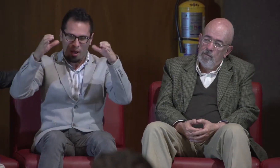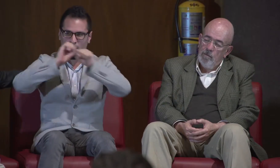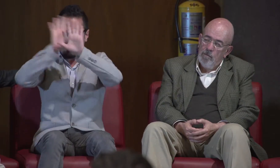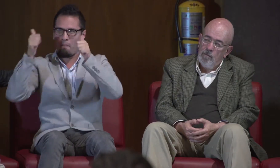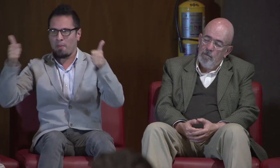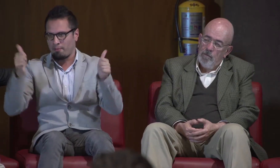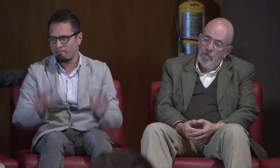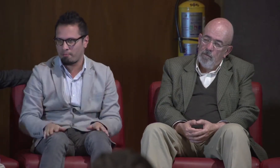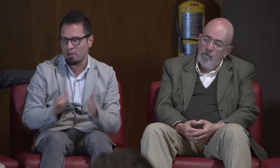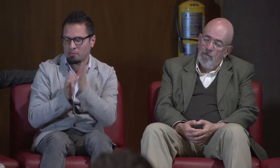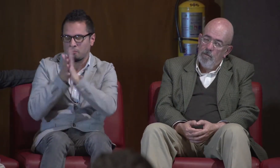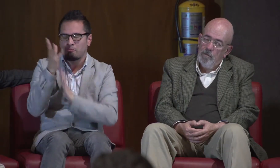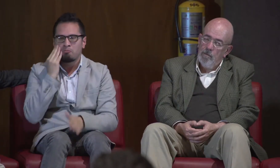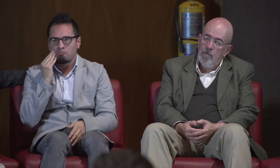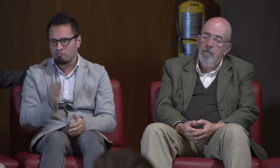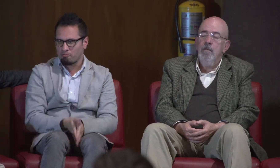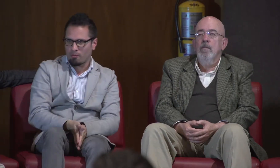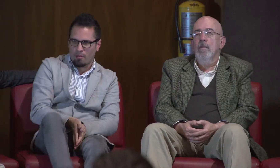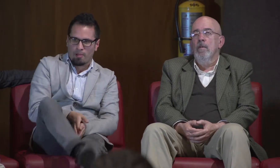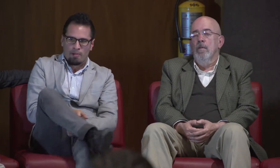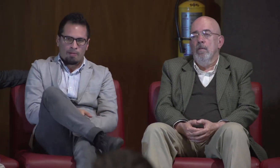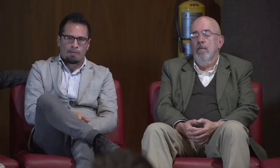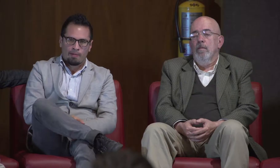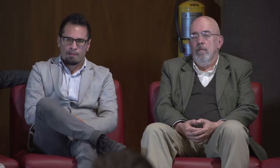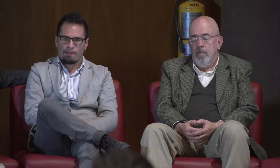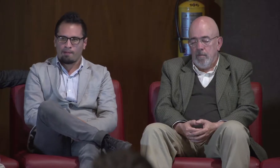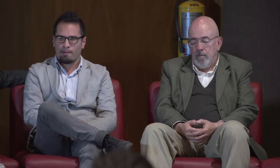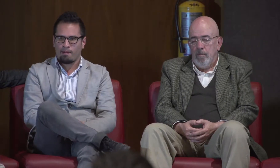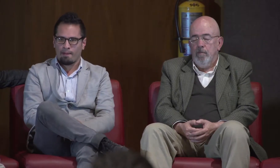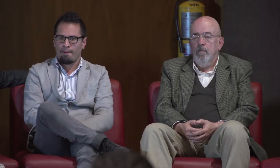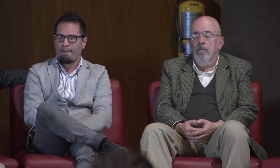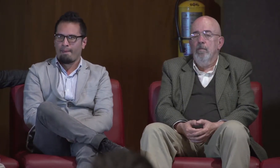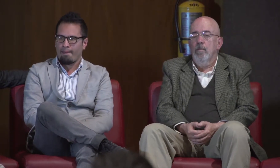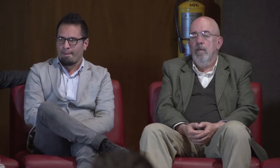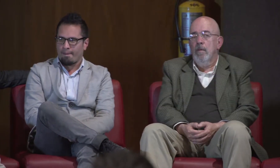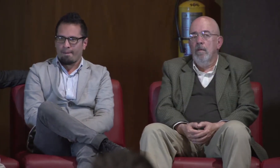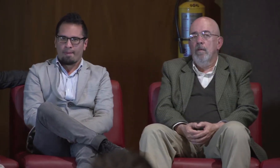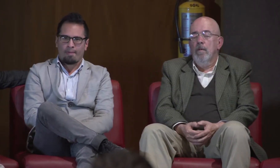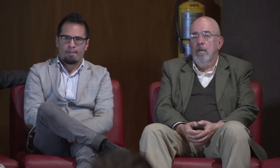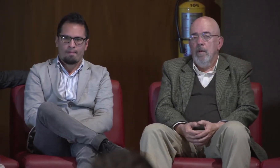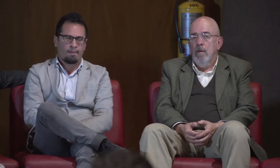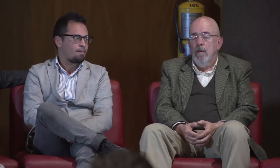que tienen estructuras distintas y que los conceptos pudieran ser similares. Esa fue básicamente la experiencia.